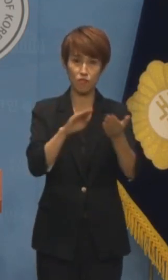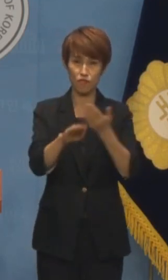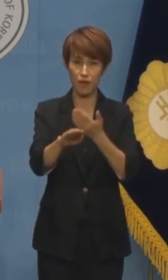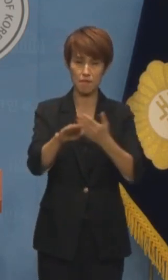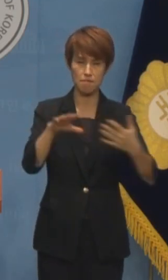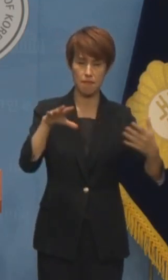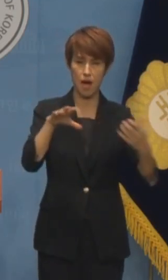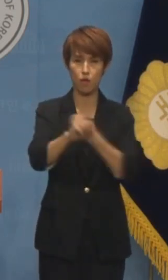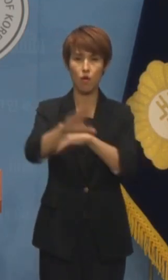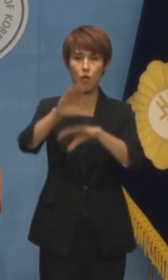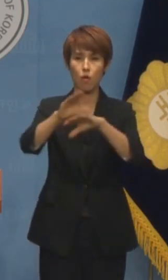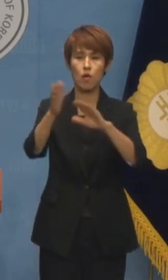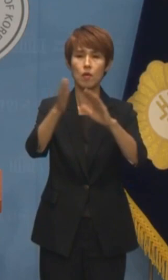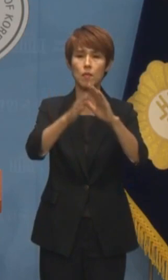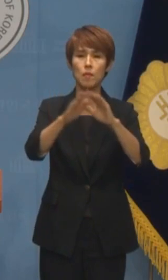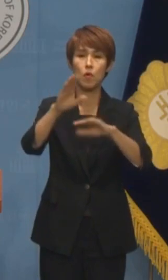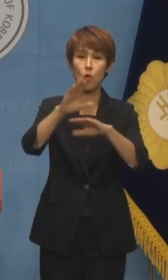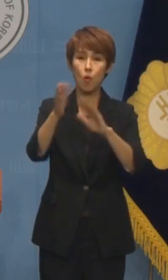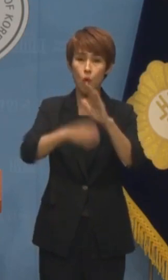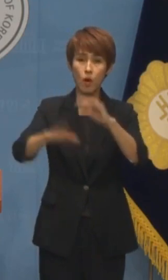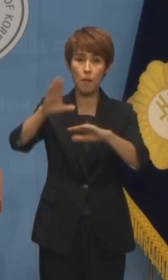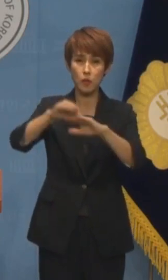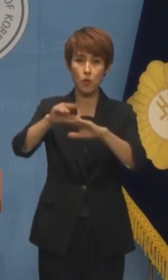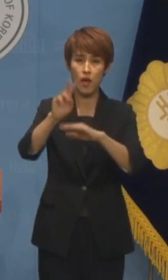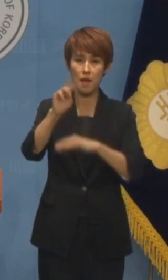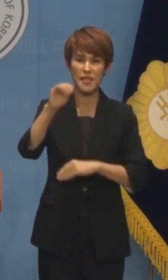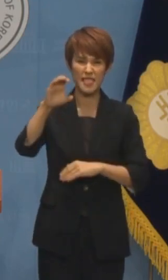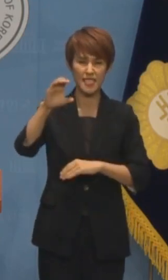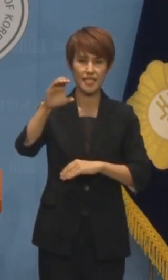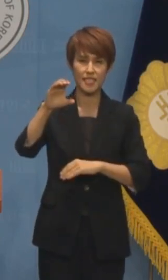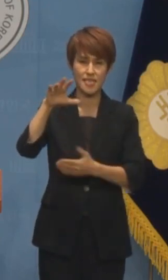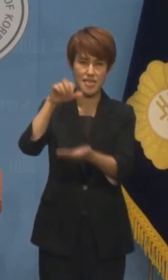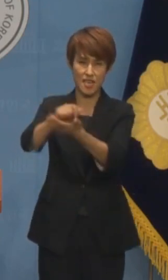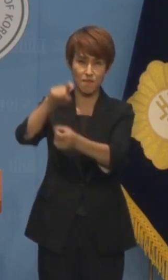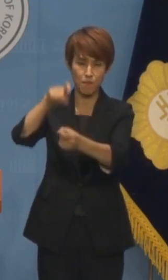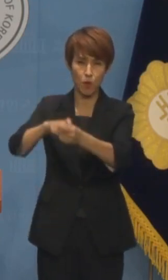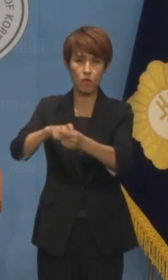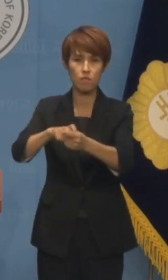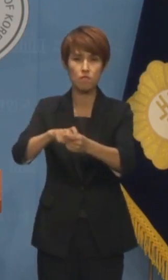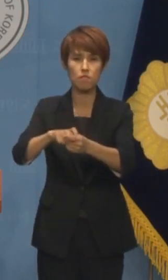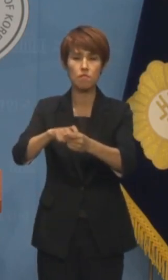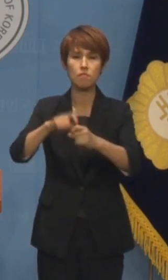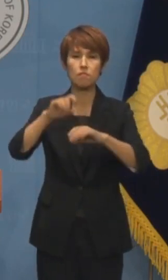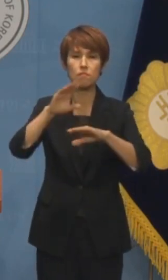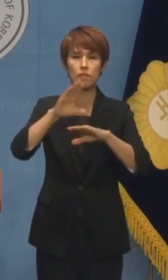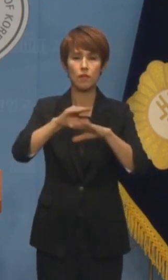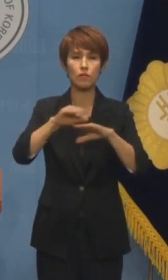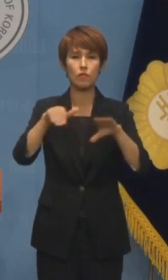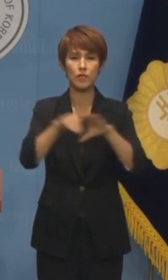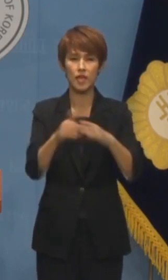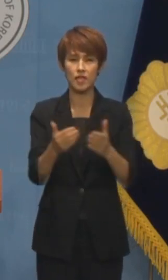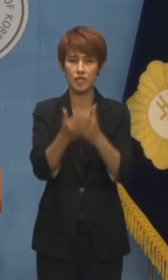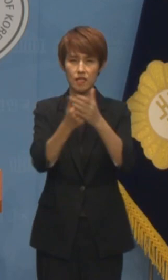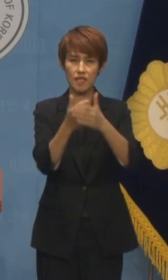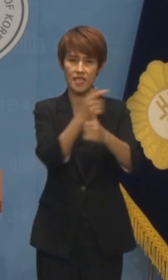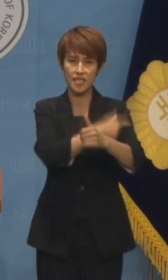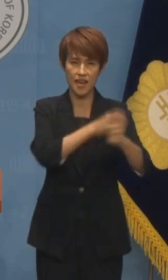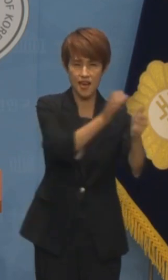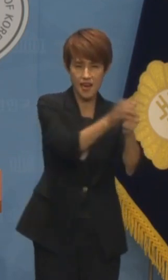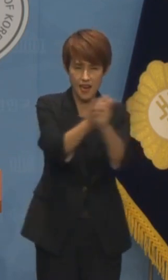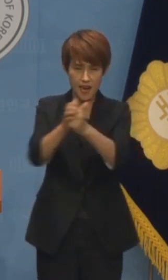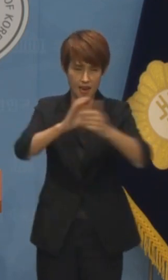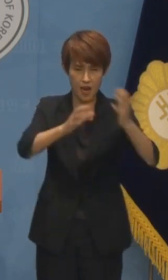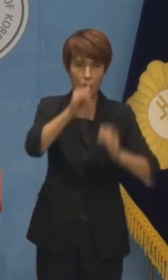곧바로 공영방송 MBC 집어삼키기를 위한 박문진 이사 선임안을 의결한 것입니다. 윤석열